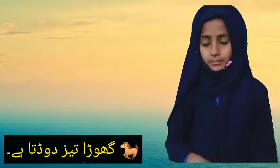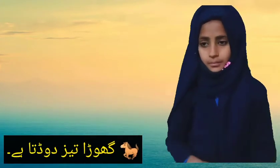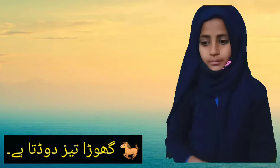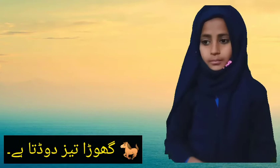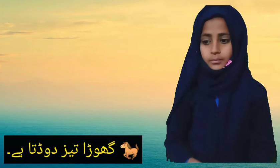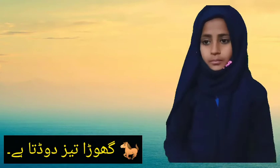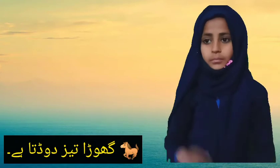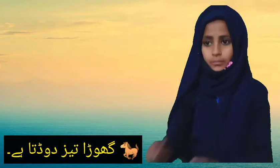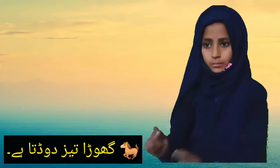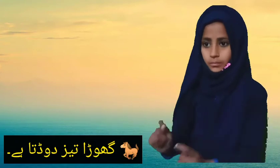घोड़ा